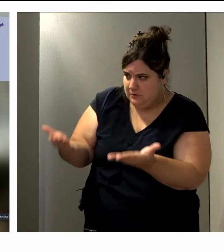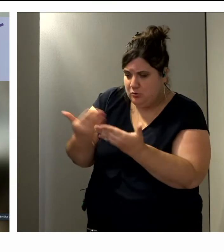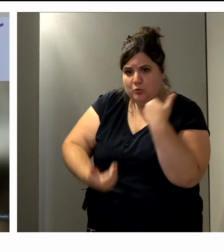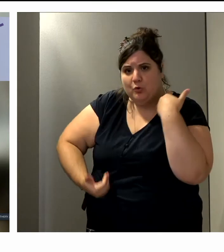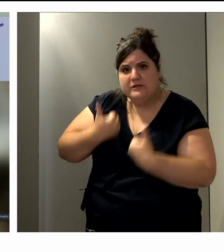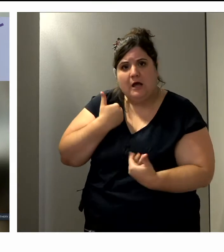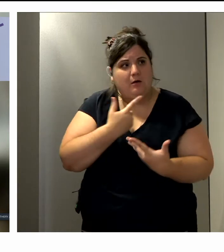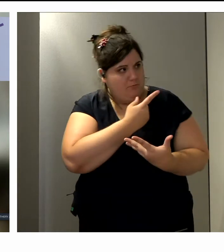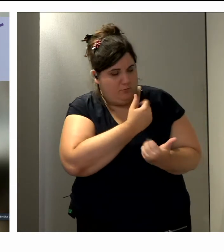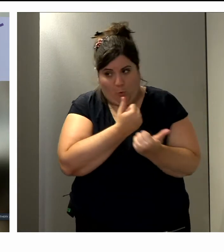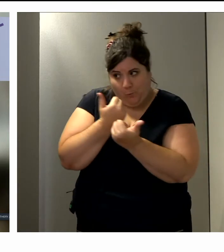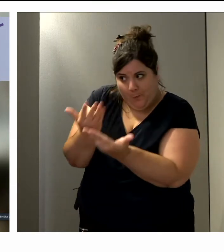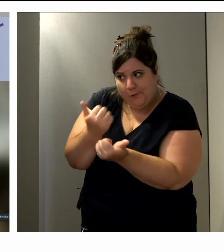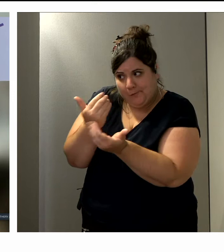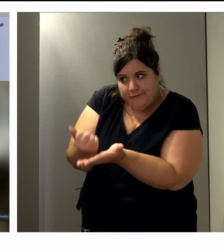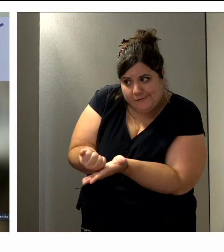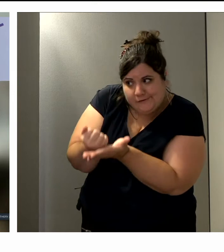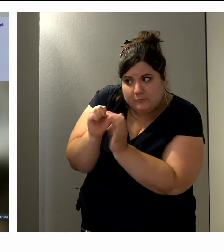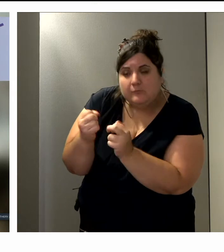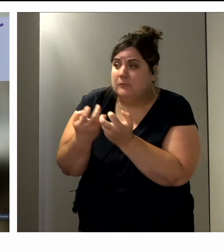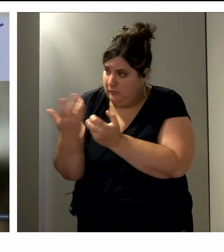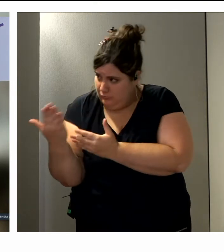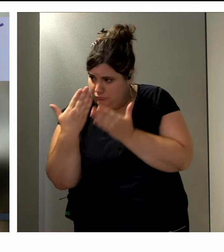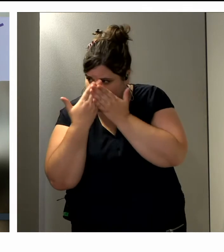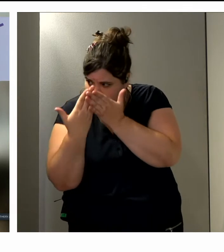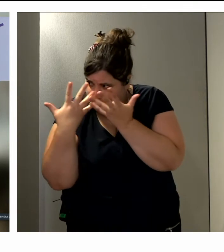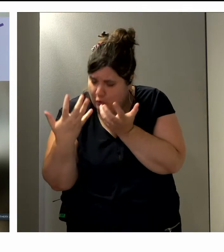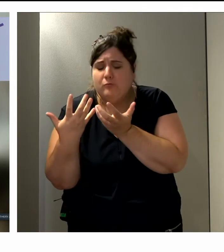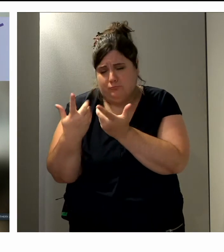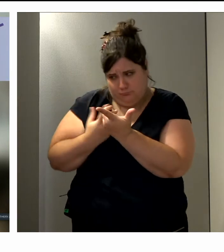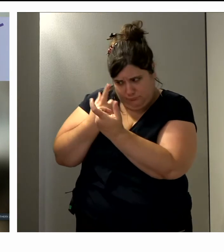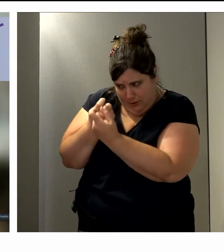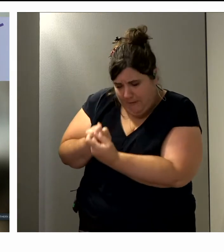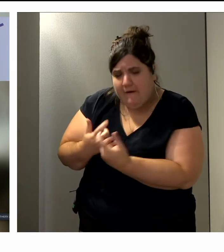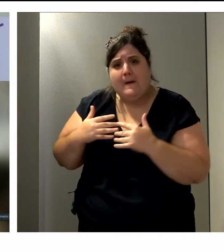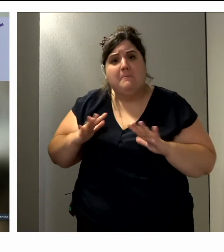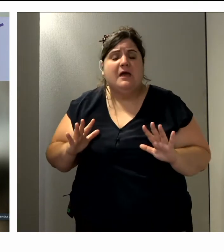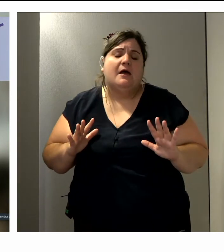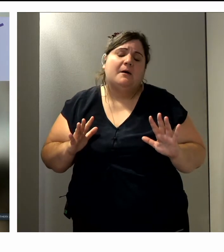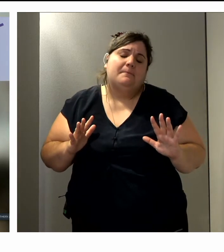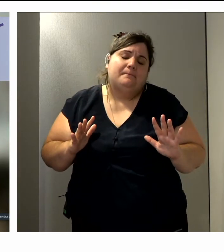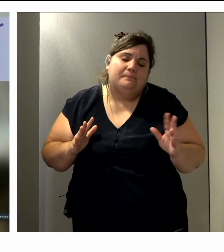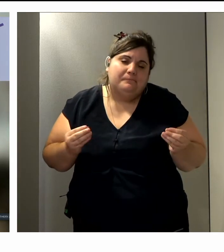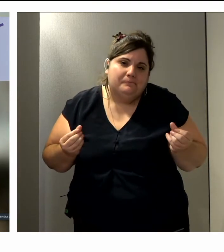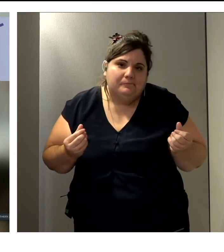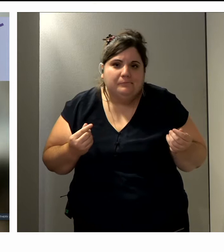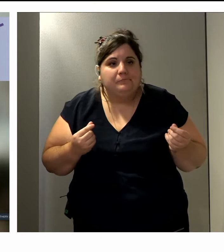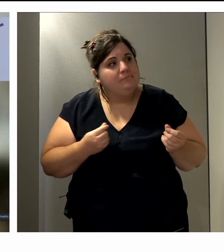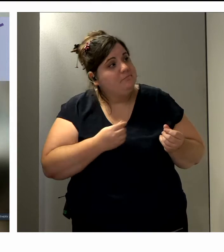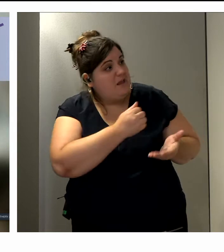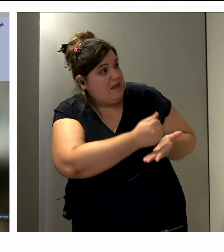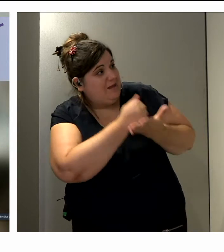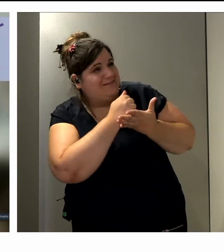les personnes en situation de handicap qui voudraient suivre un cursus. Le problème, c'est qu'on sait tous ici que ces aides ne sont pas